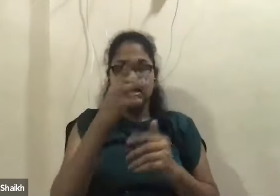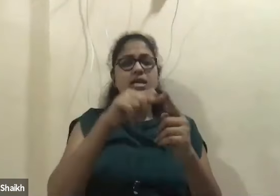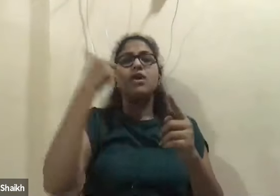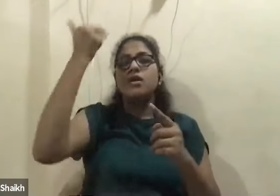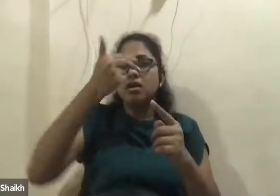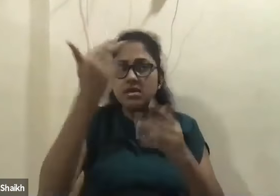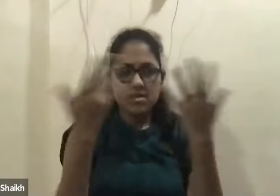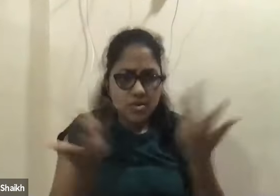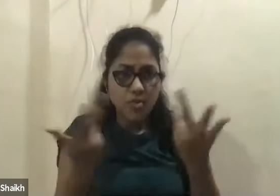पूरा कर रहे हैं.